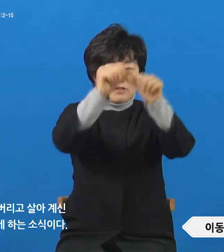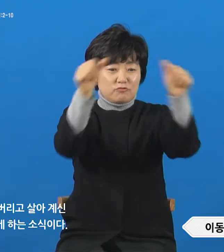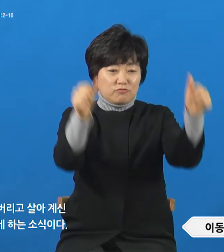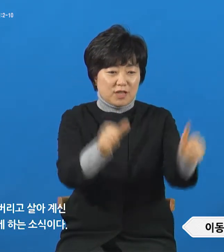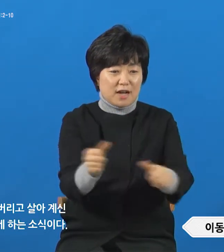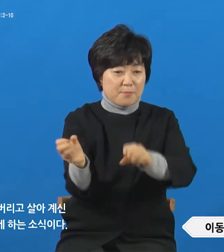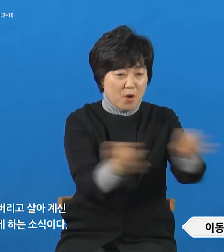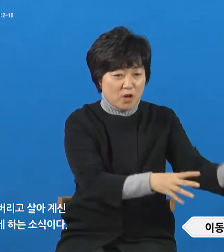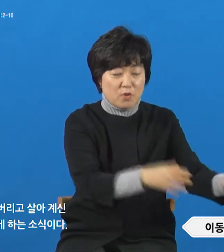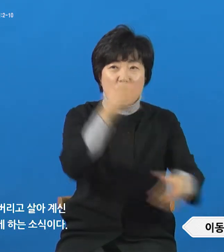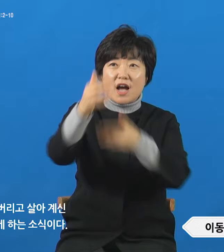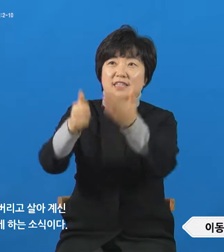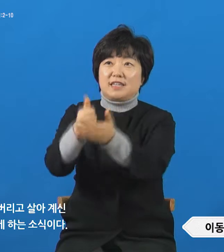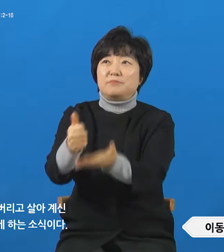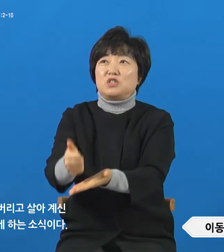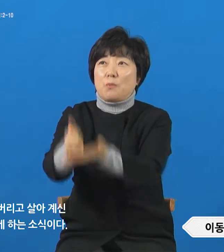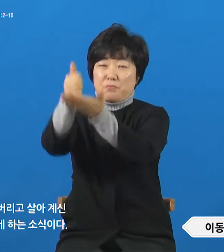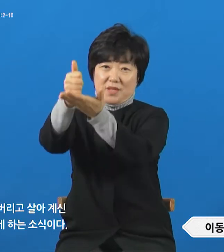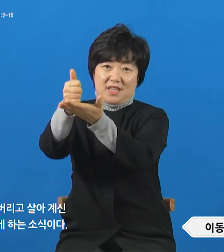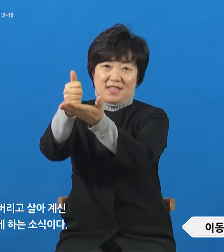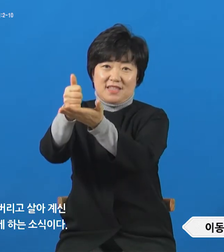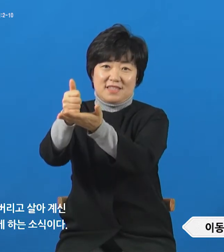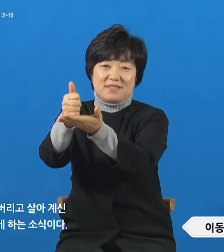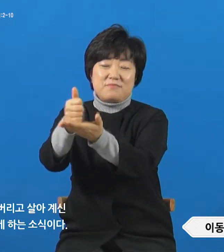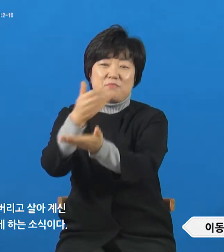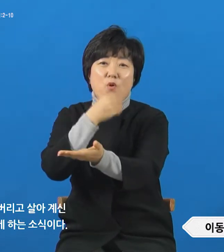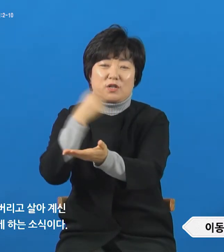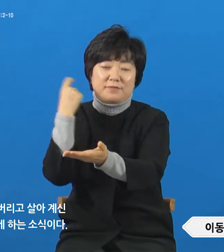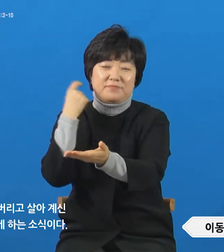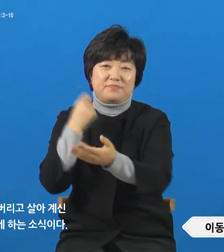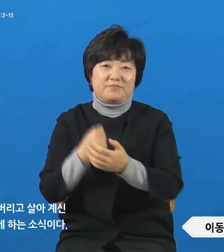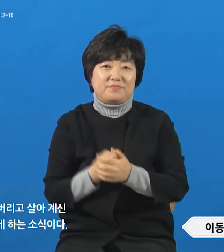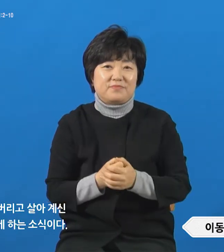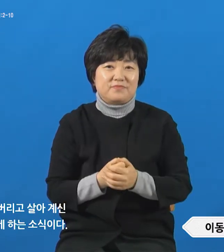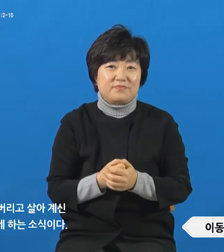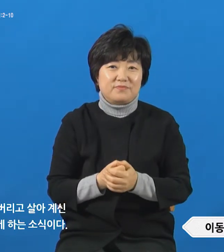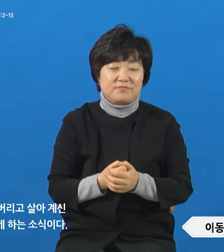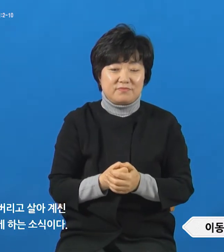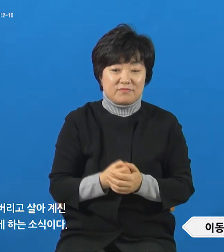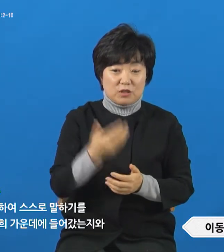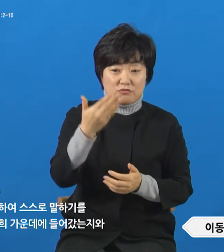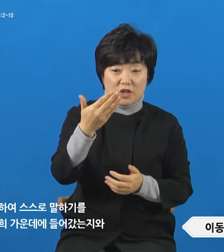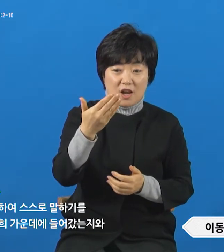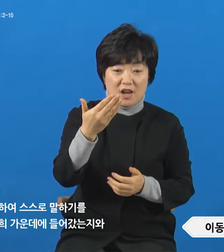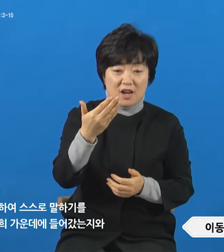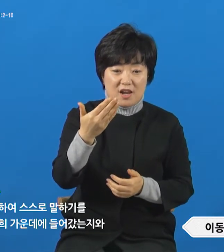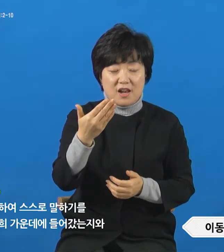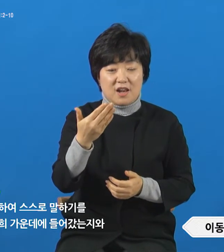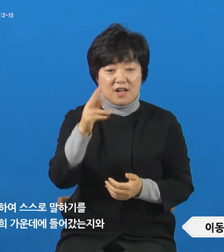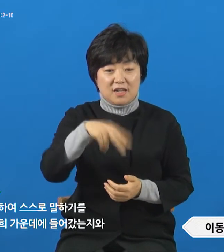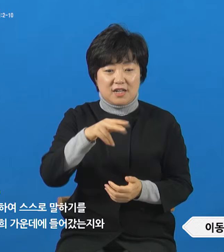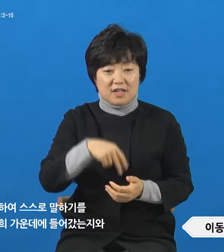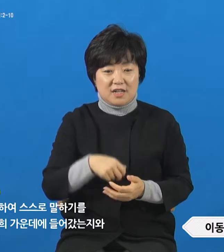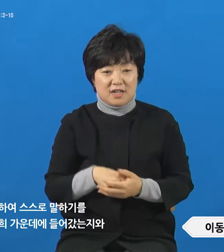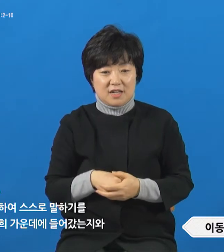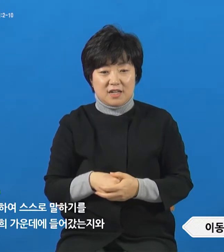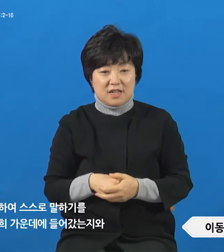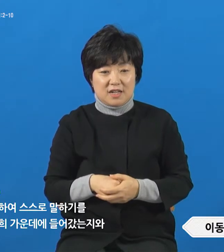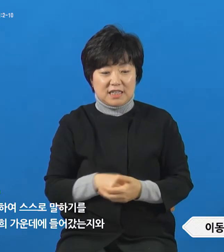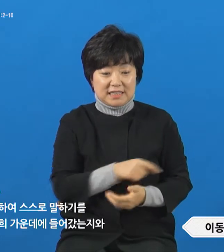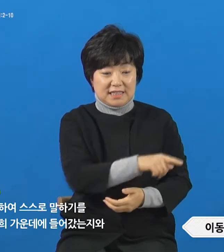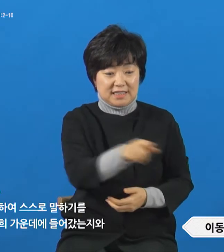버리고 하나님을 섬기게 만든 소식이었습니다. 9절을 함께 같이 읽겠습니다. 본문 9절 다 같이 읽습니다.